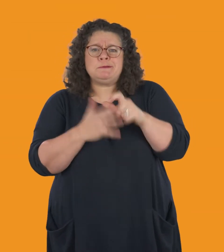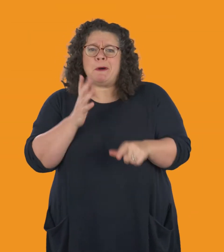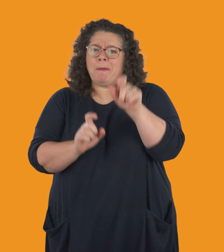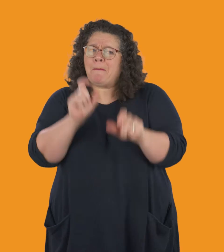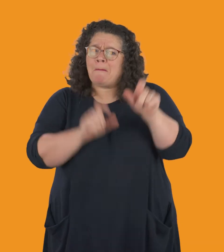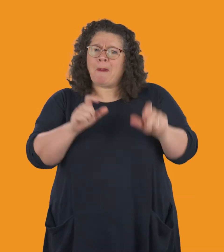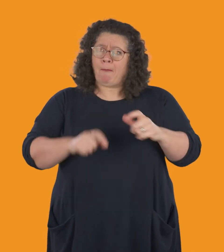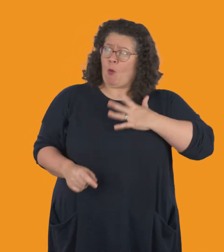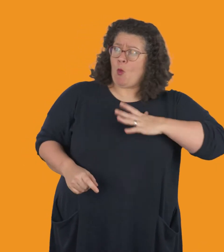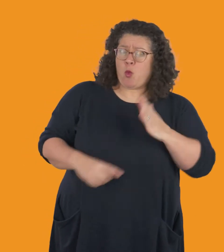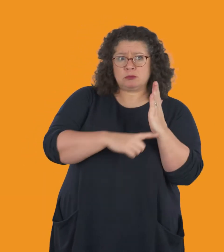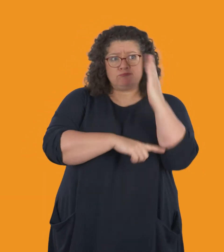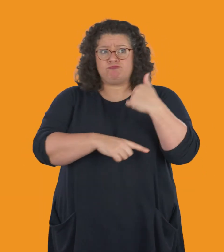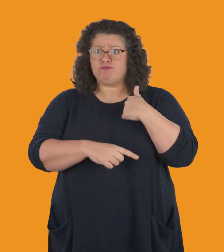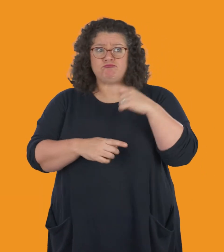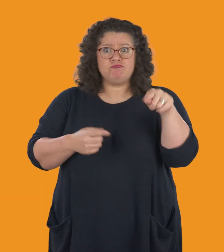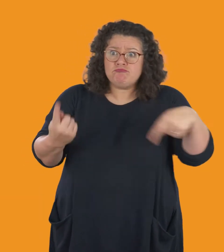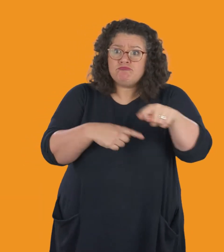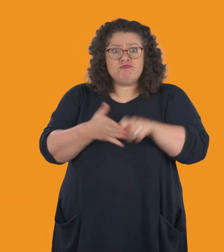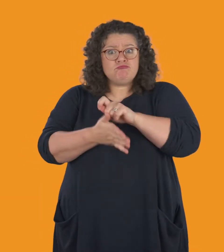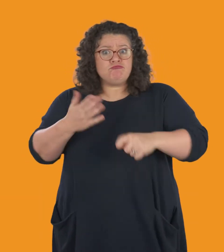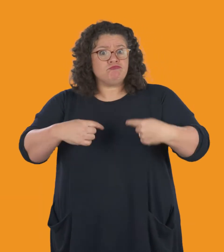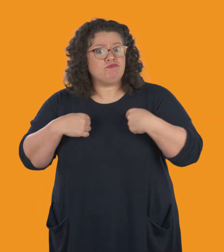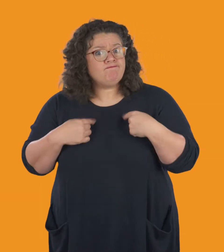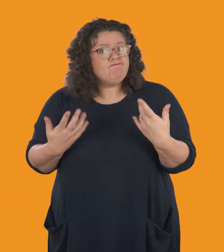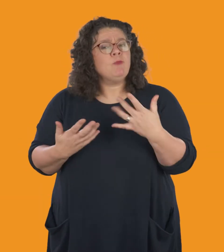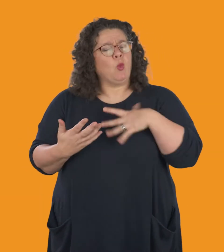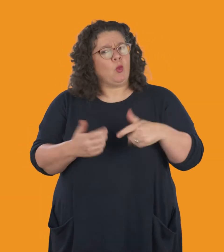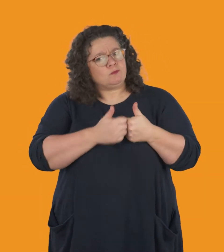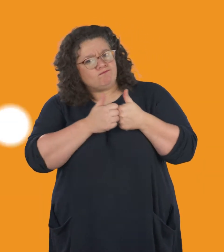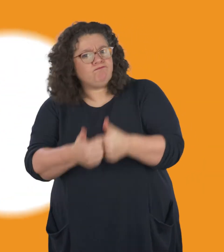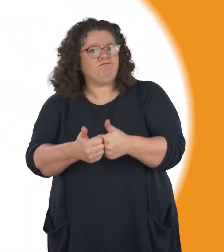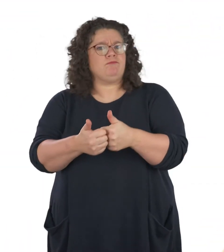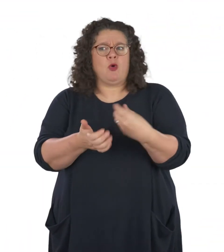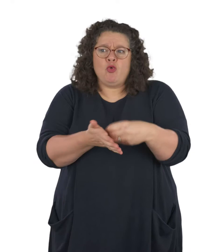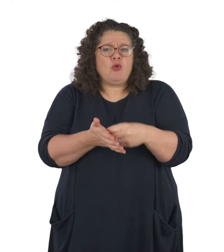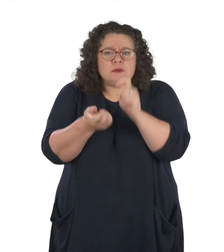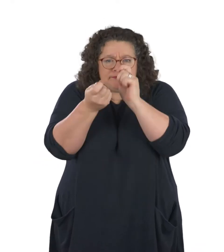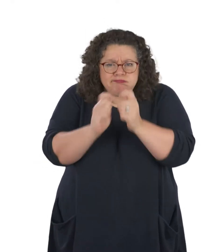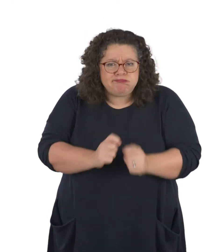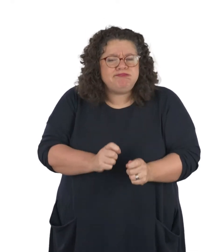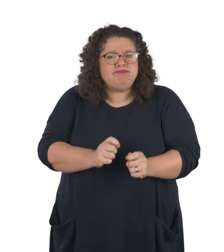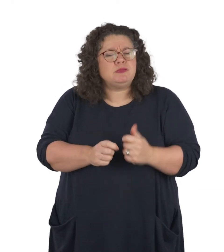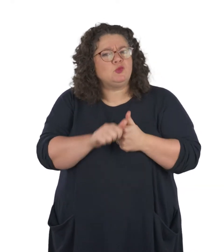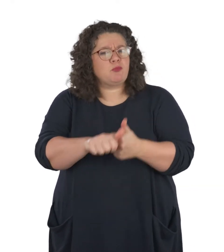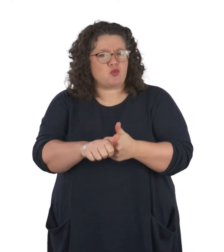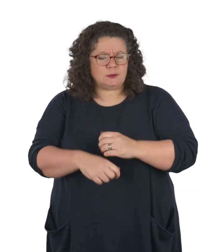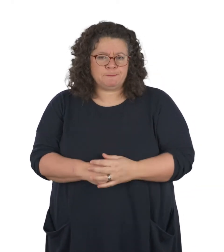am swydd etholedig drwy ddarparu cymorth tuag at gost addasiadau a chymorth resymol. Gweinyddir